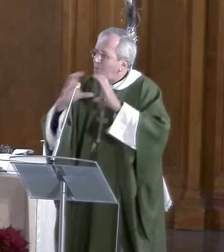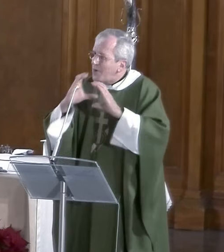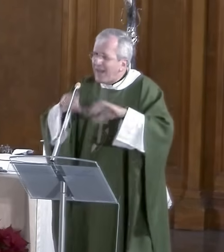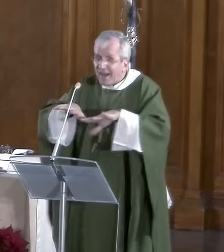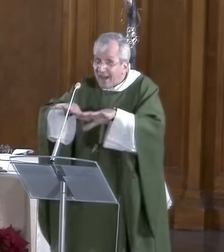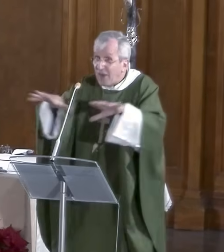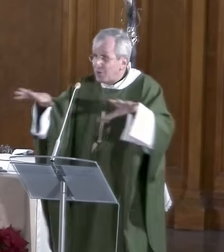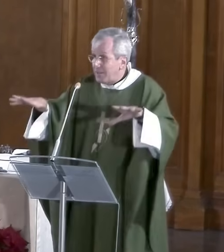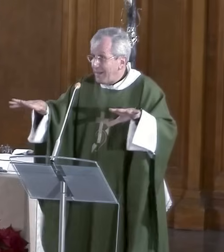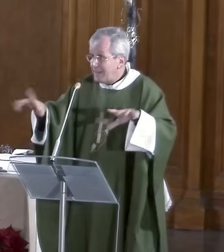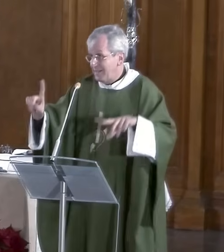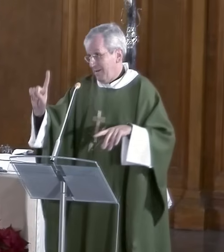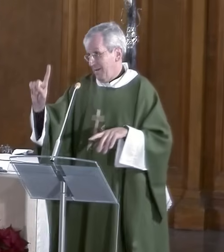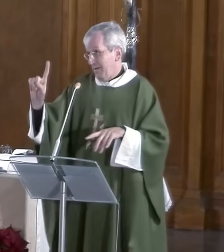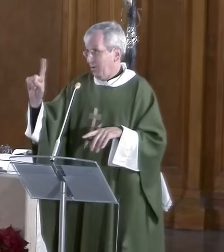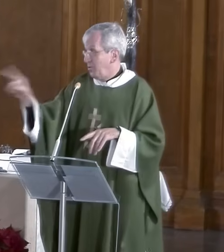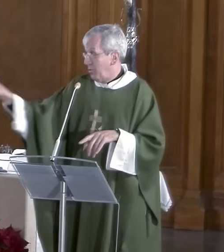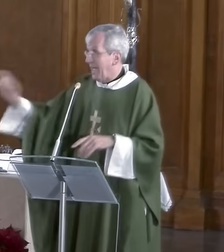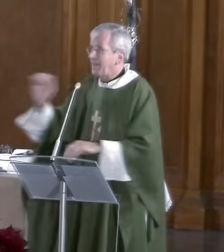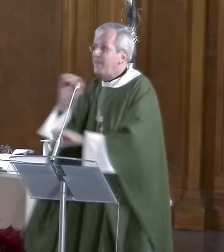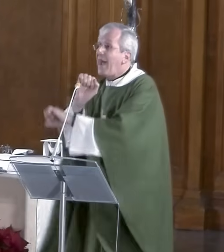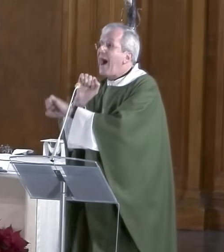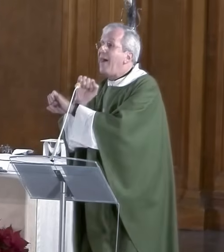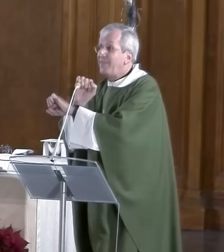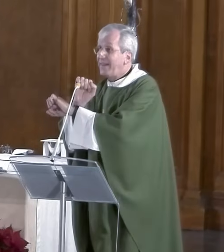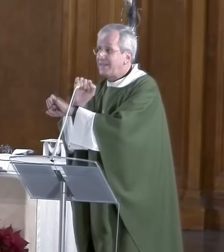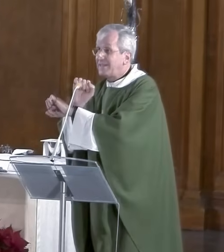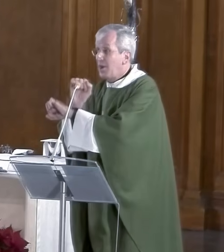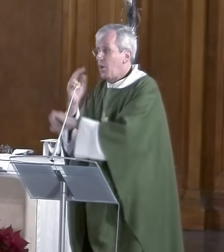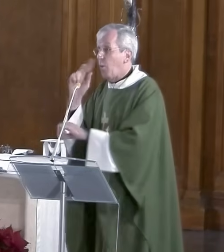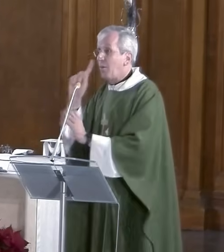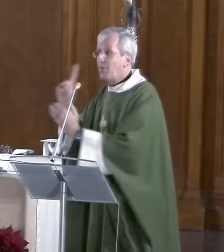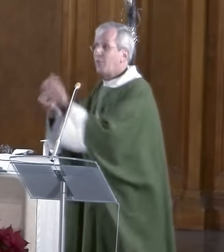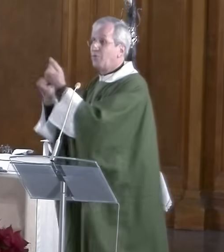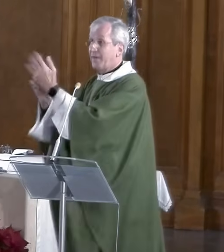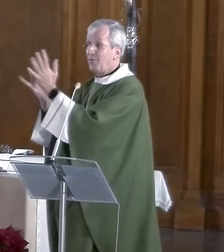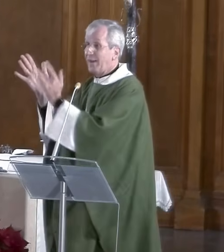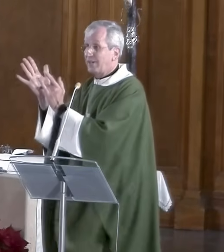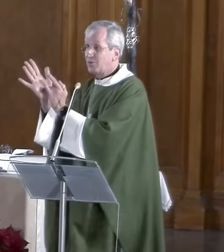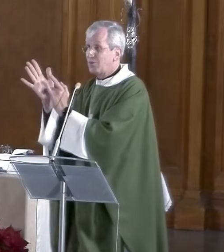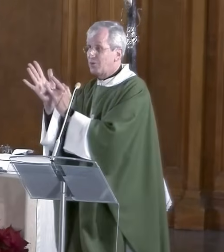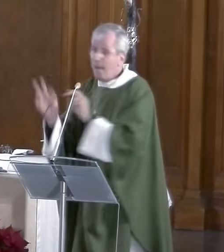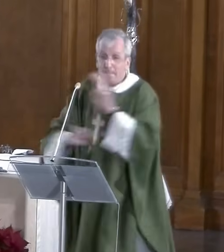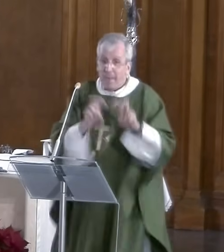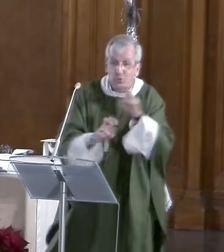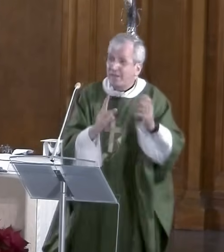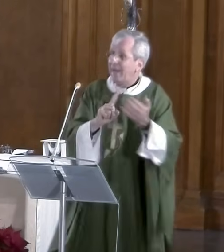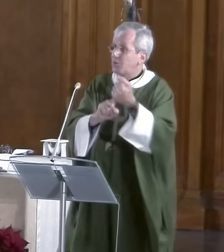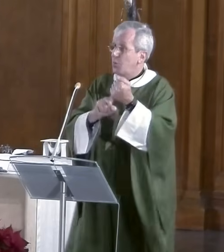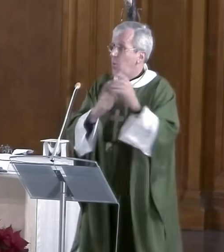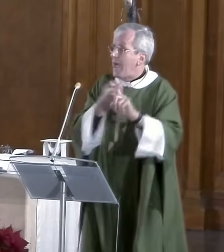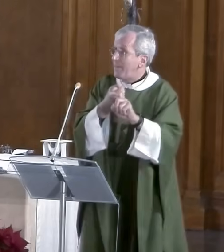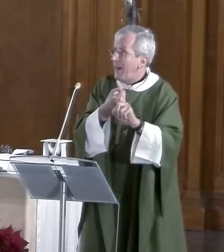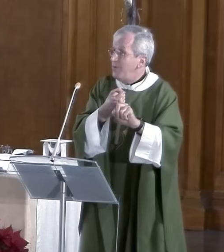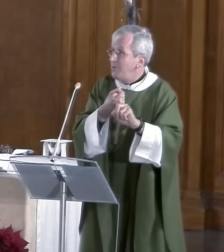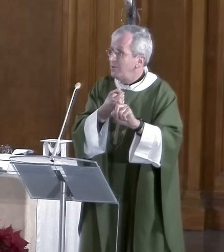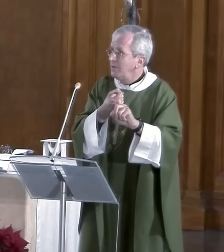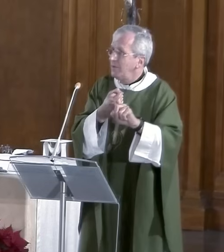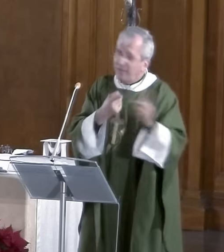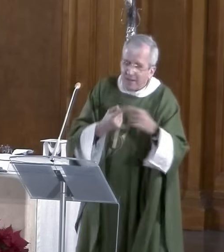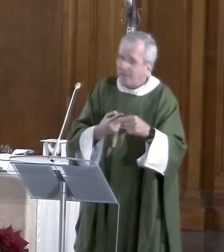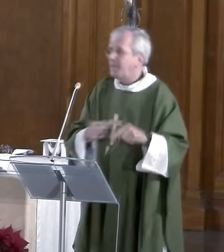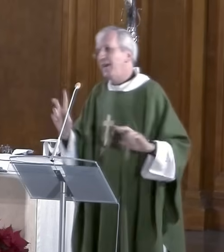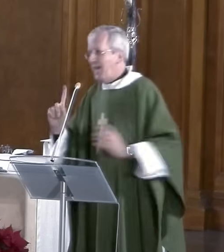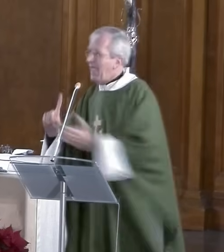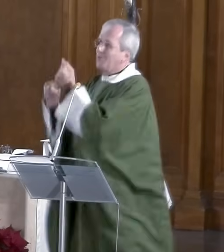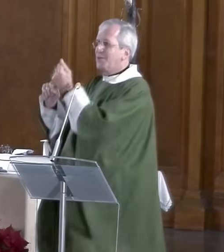Saber comunicar a los demás, lo que hace Andrés cuando ha encontrado a Jesús, va a buscar a su hermano